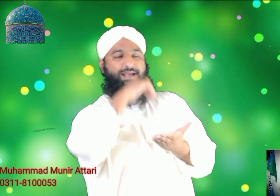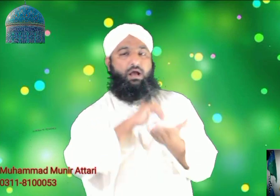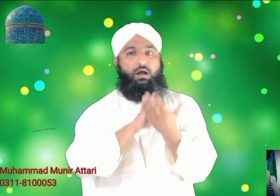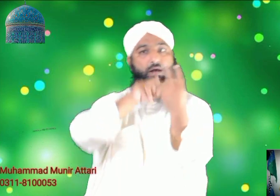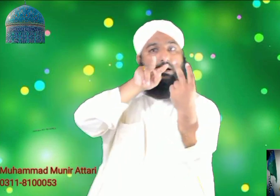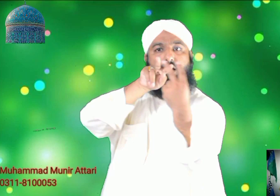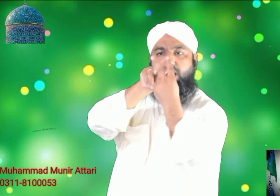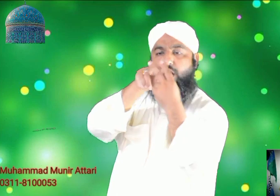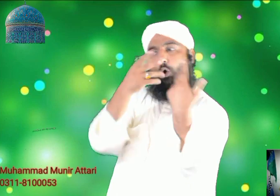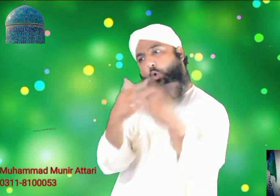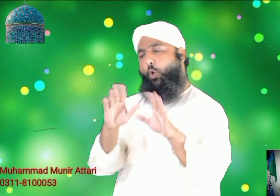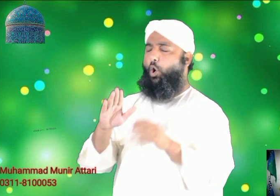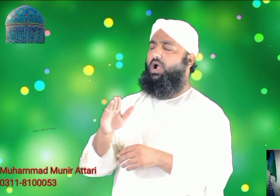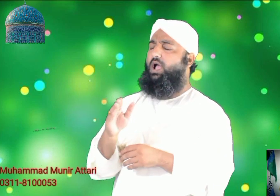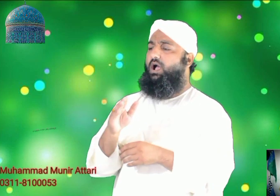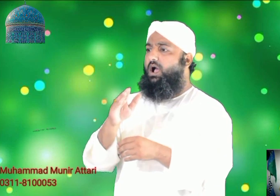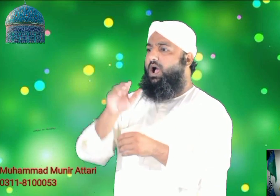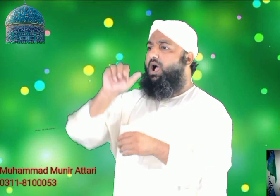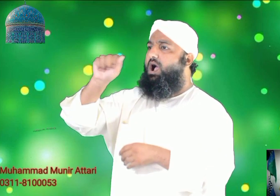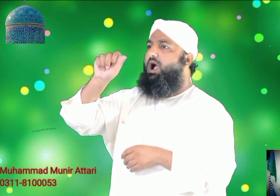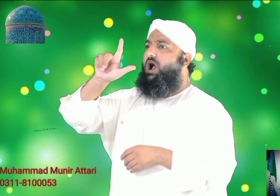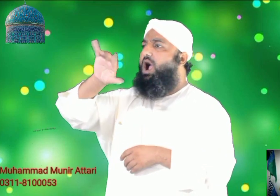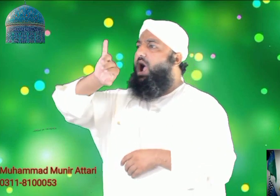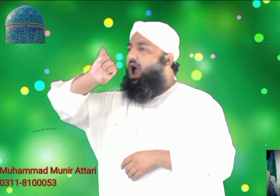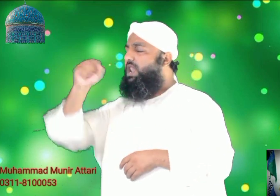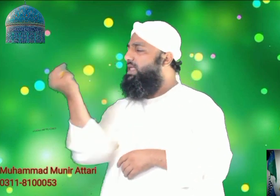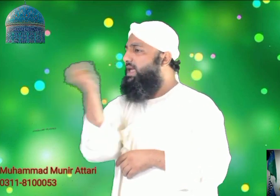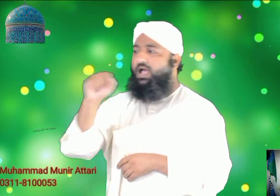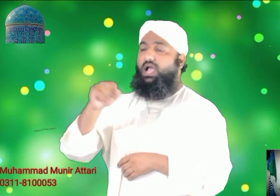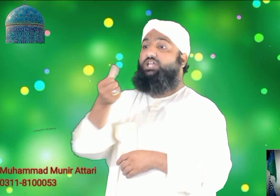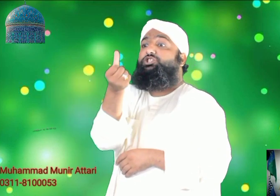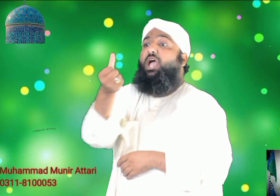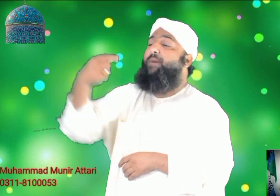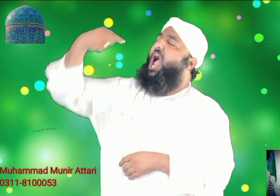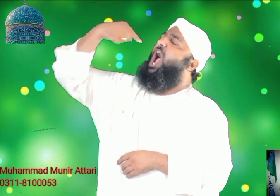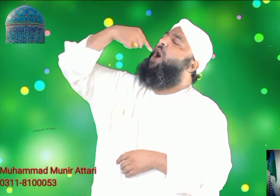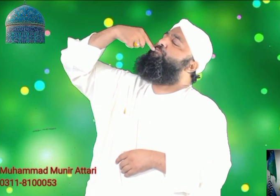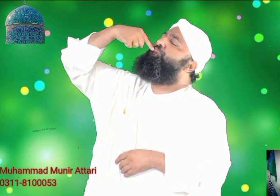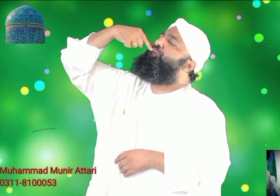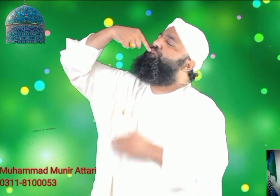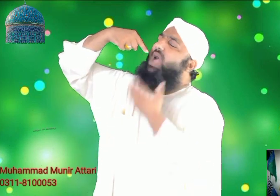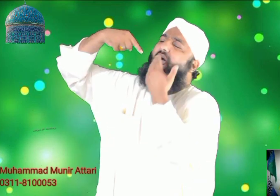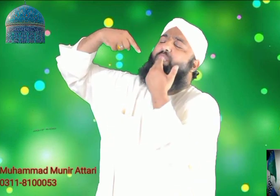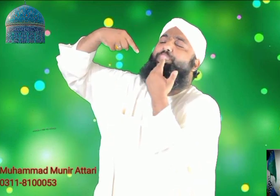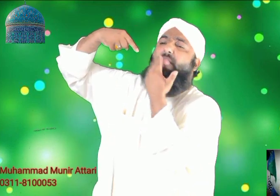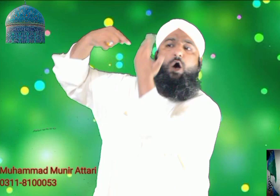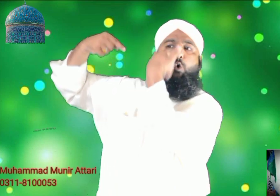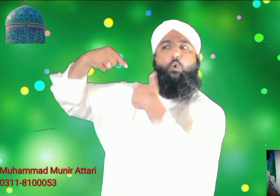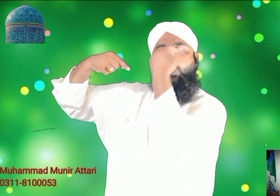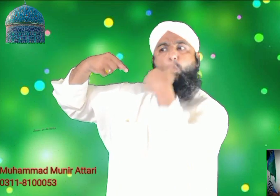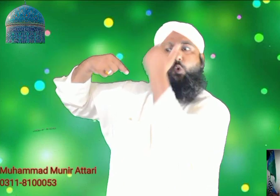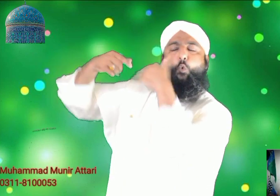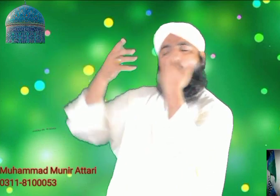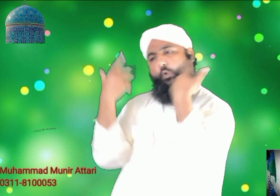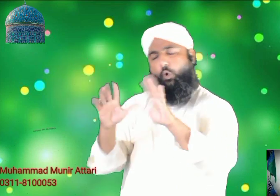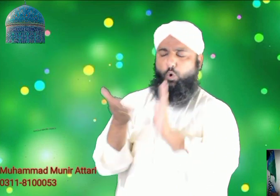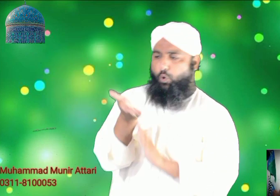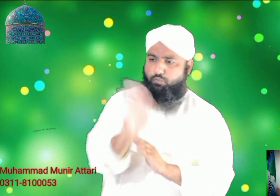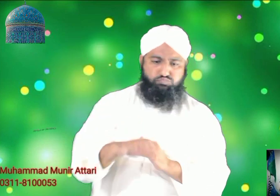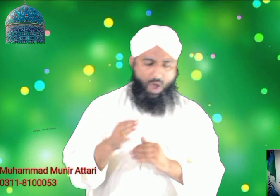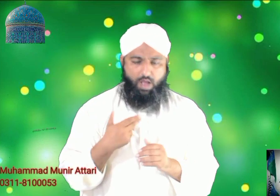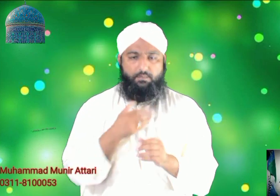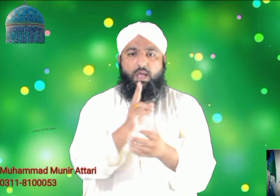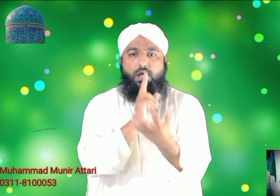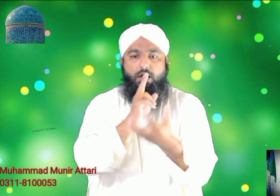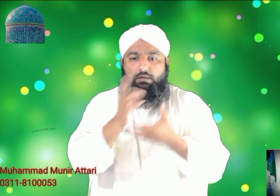منہ میں لعاب دہن ڈالا. غوث پاک کہتے ہیں وہ دن ہے. اس کے بعد بیان شروع کیا. شروع میں تو 2-4 لوگ بیٹھتے تھے, آہستہ آہستہ